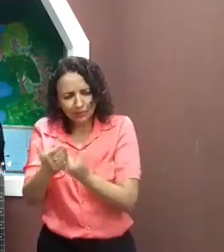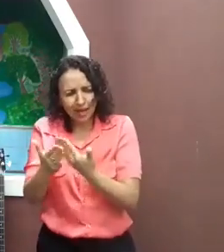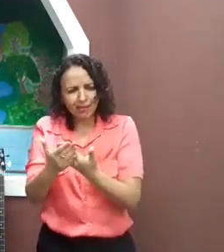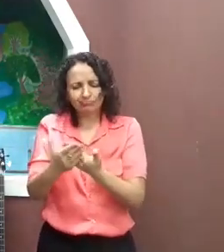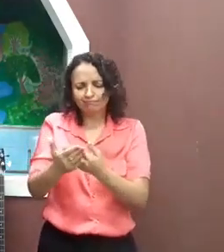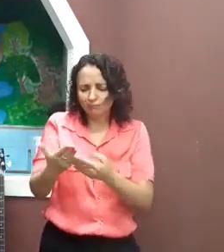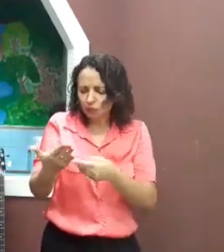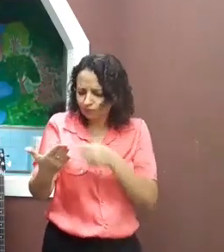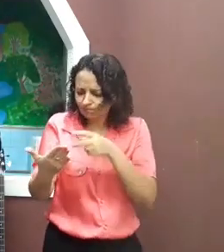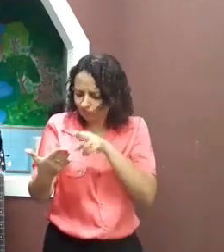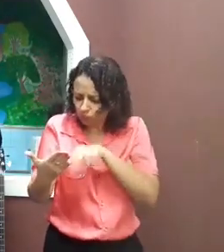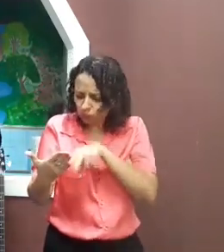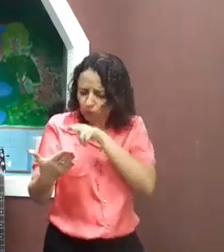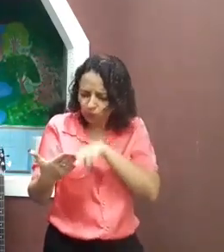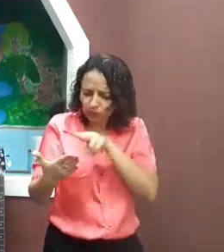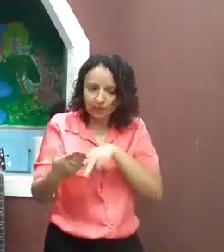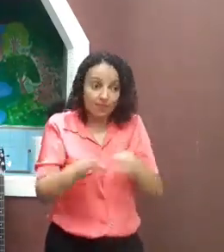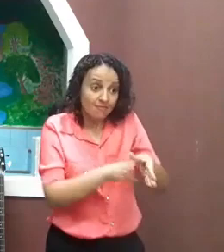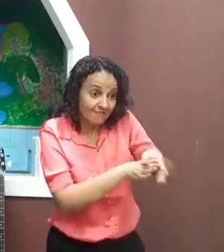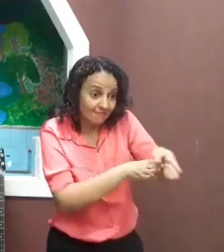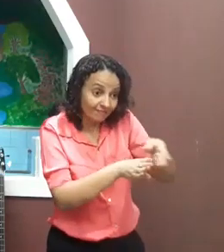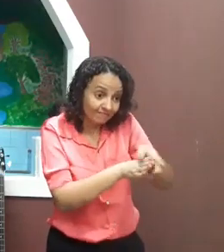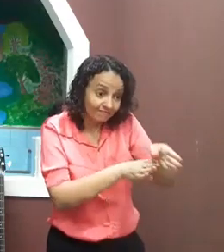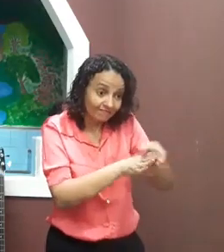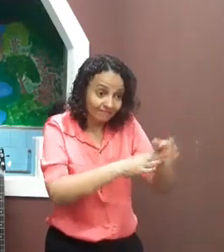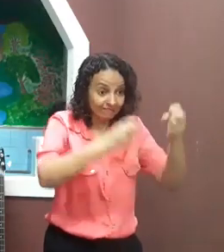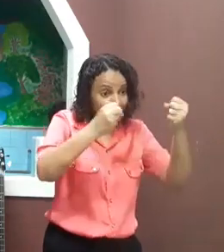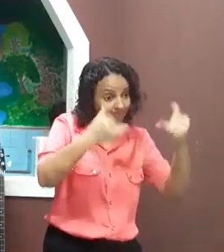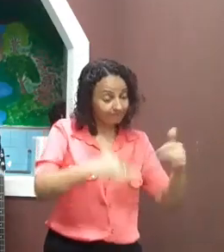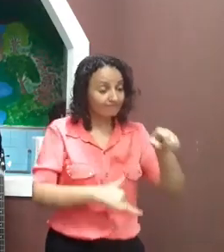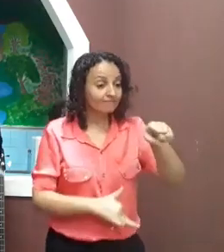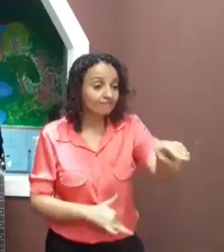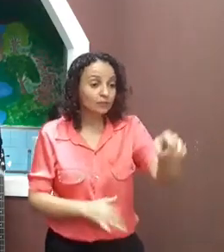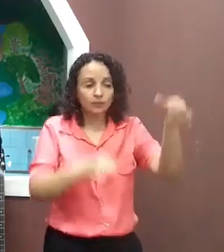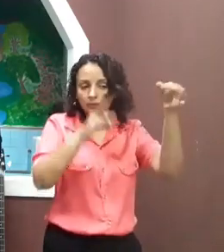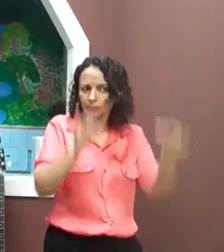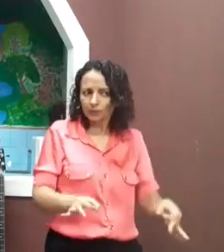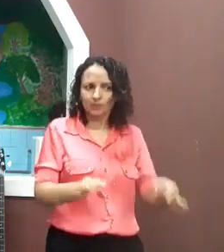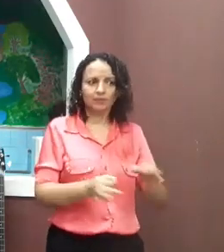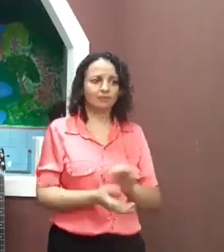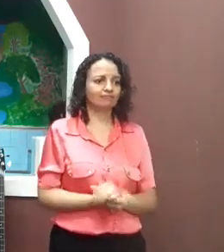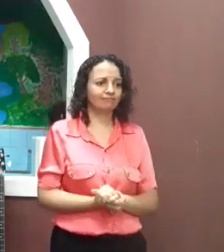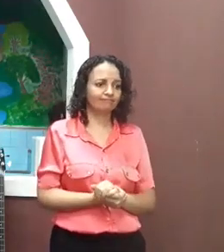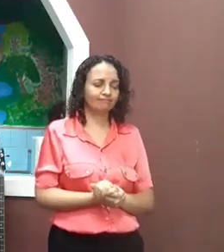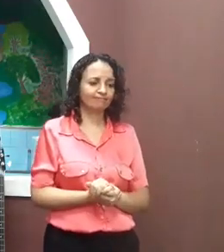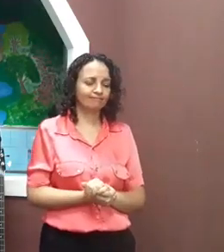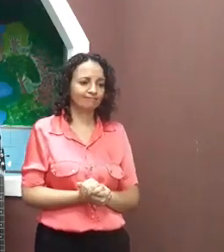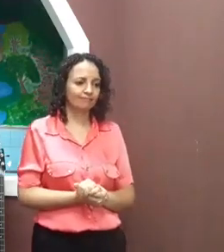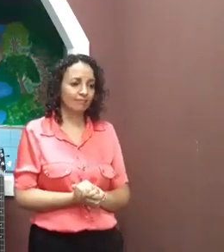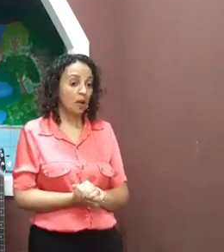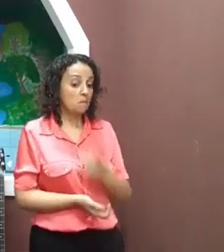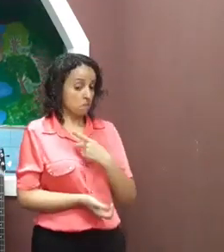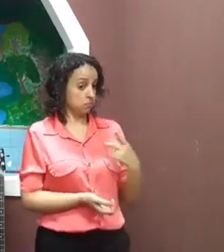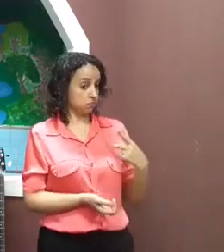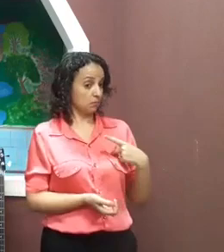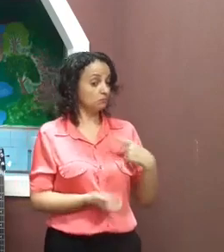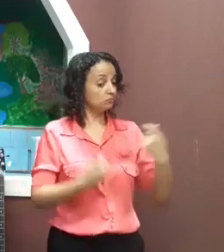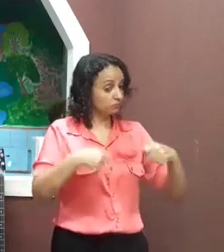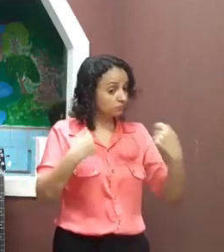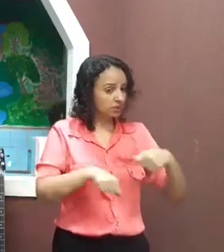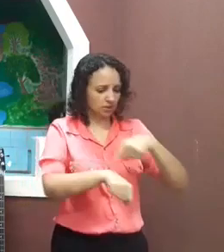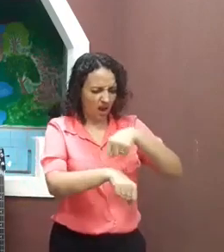de orientar a sua vida, de mentorear você, de trazer, de gastar o meu